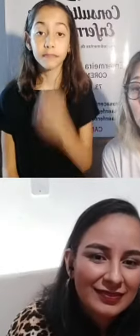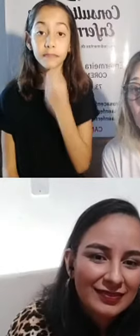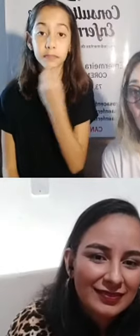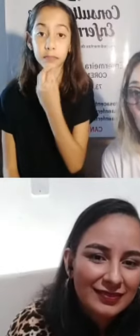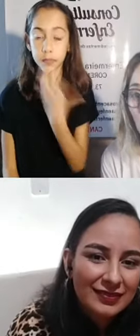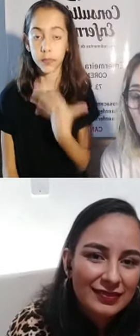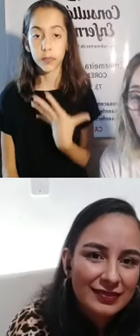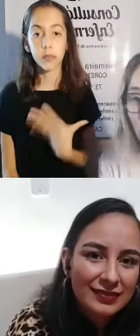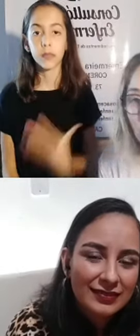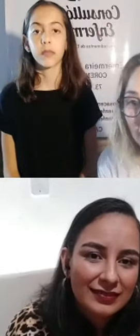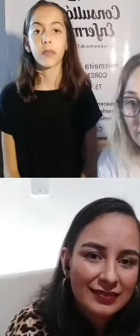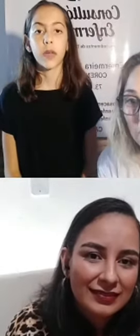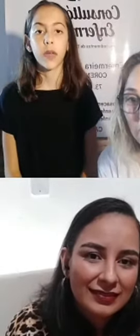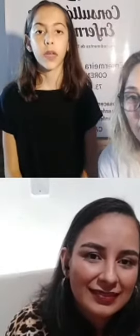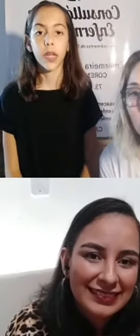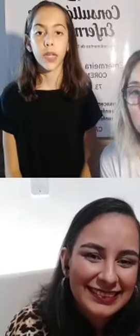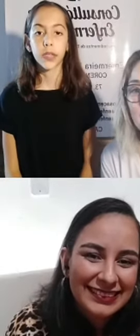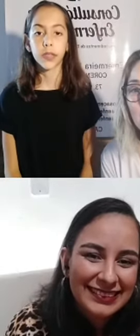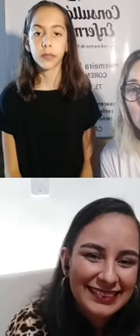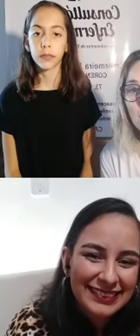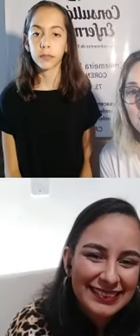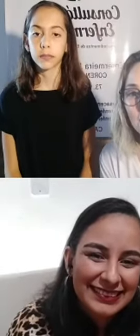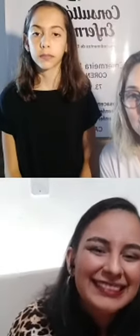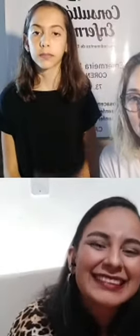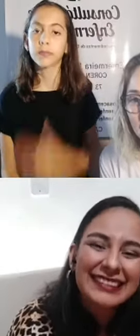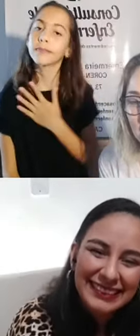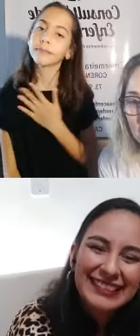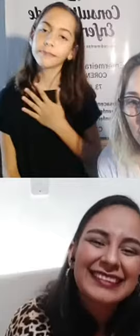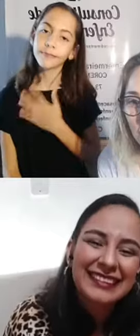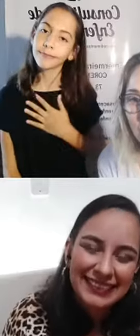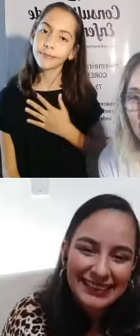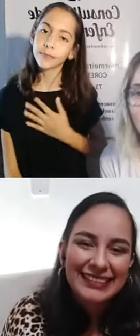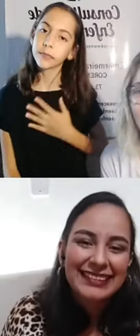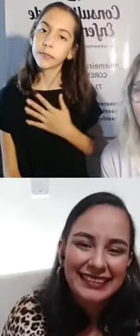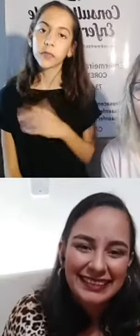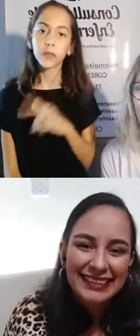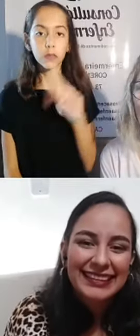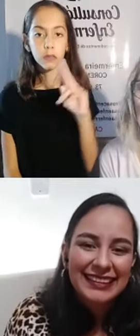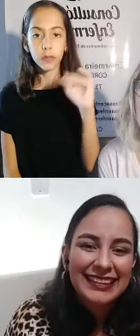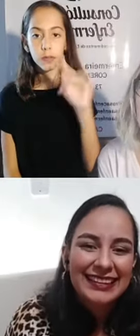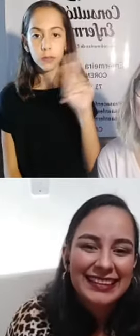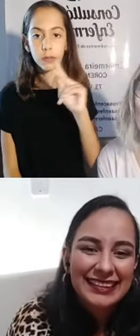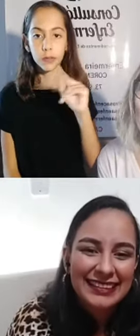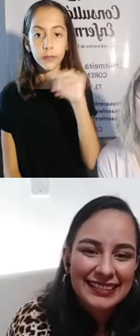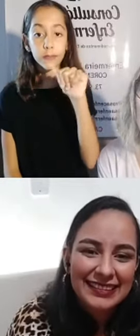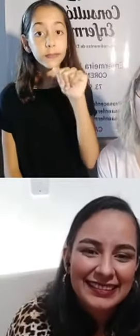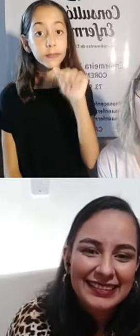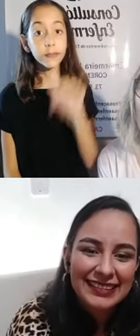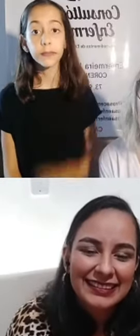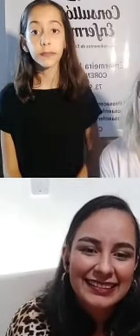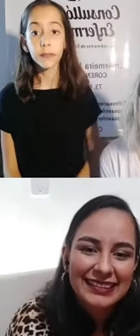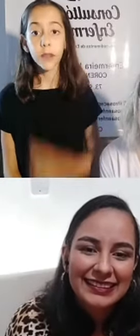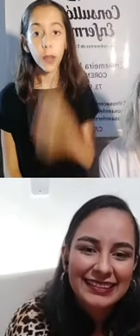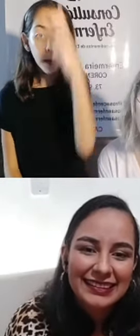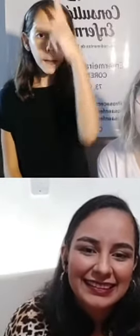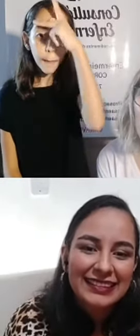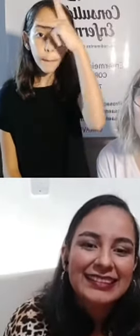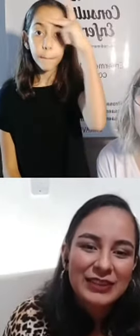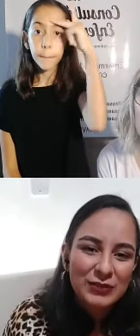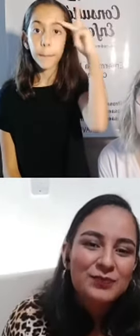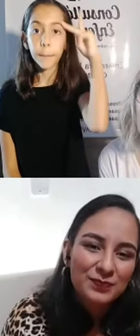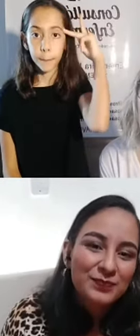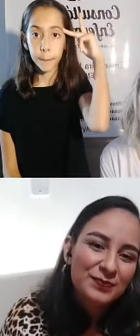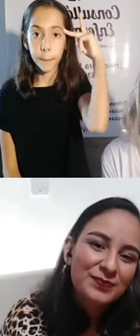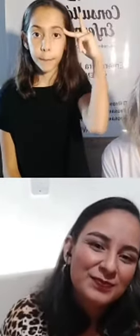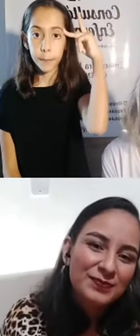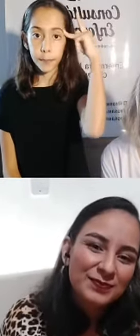carinho enorme por sua mãe também, Luzia. Conheci Luzia na escola. É uma pessoa também de muita referência para nós. Um